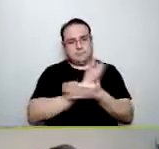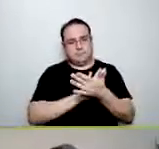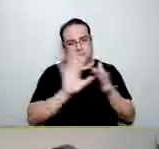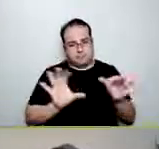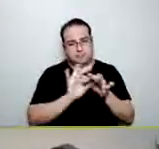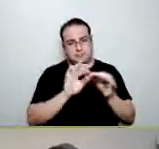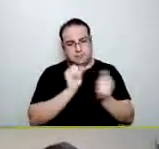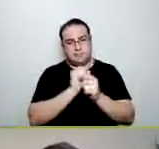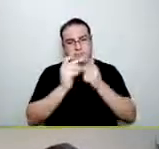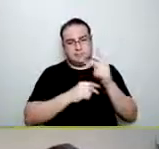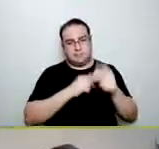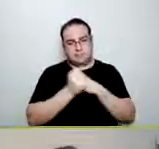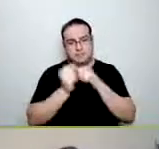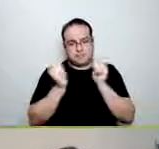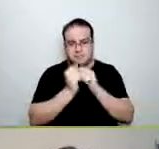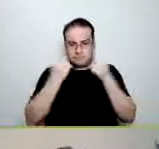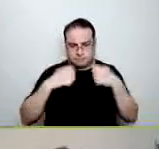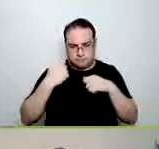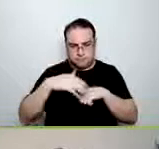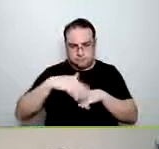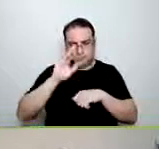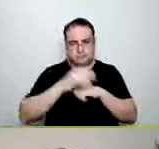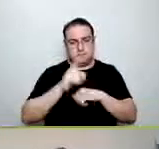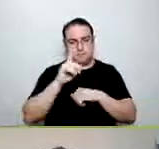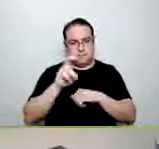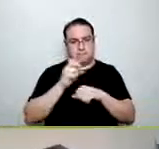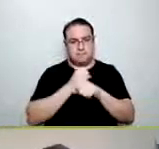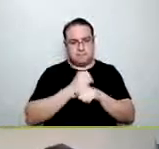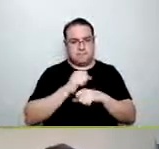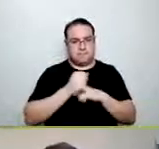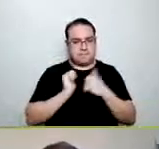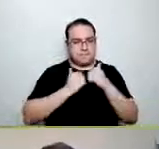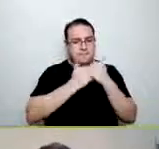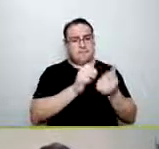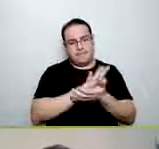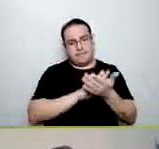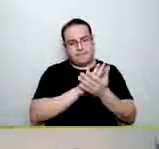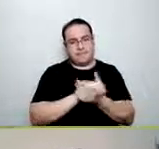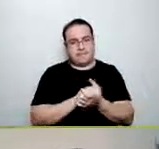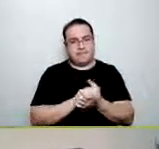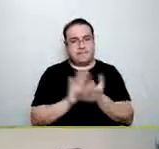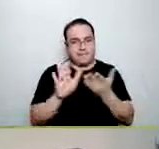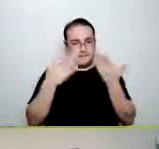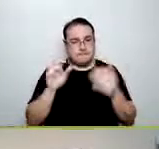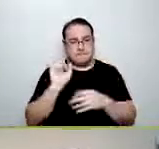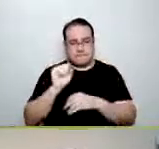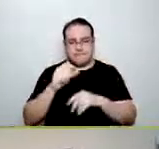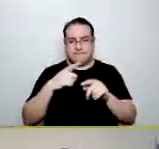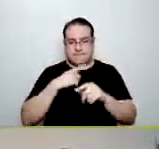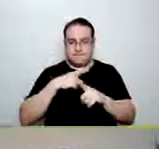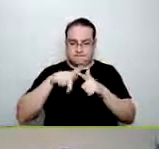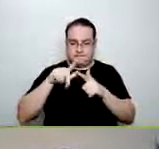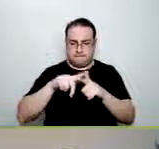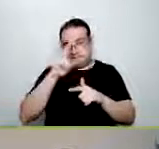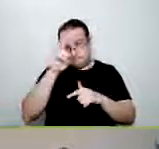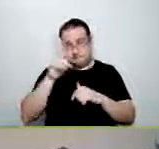gente está falando sobre essa necessidade tem mais que 15 anos, mas ainda não conseguimos estabelecer isso. Então, aí sim que tem um problema.